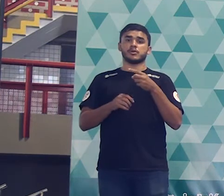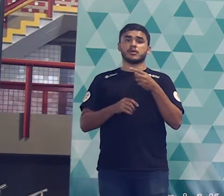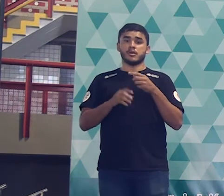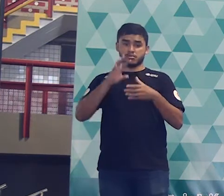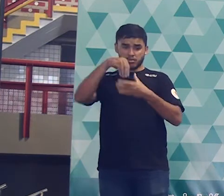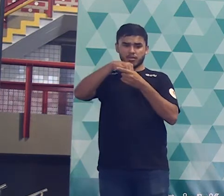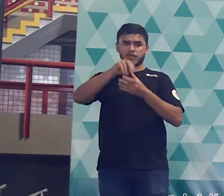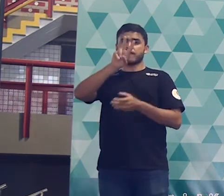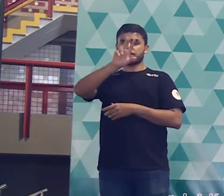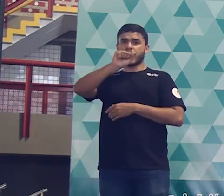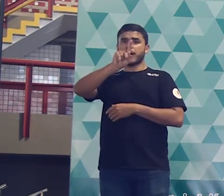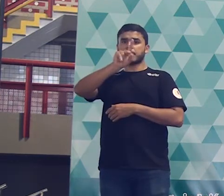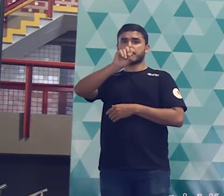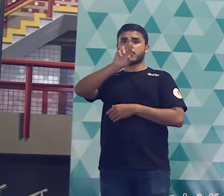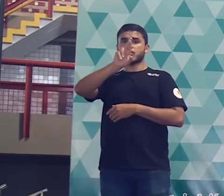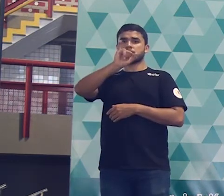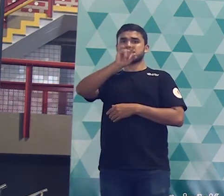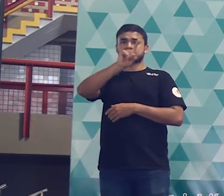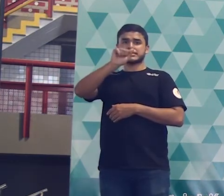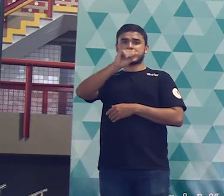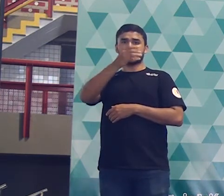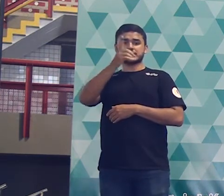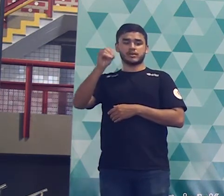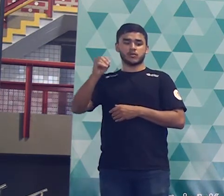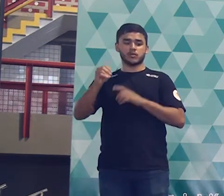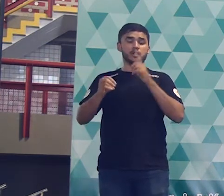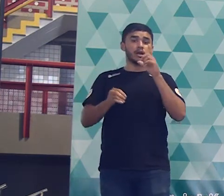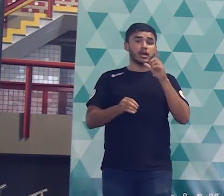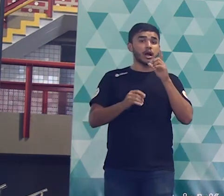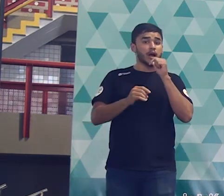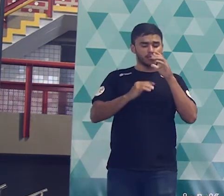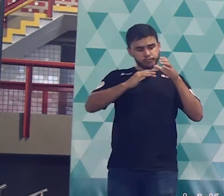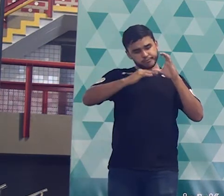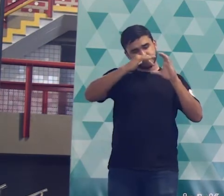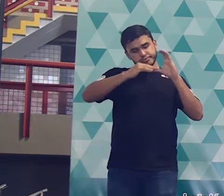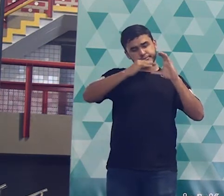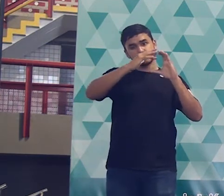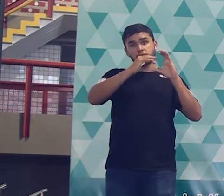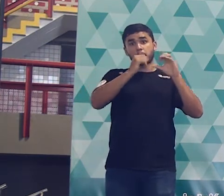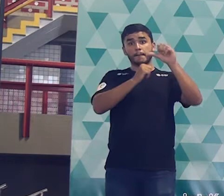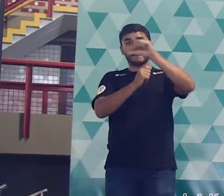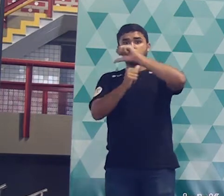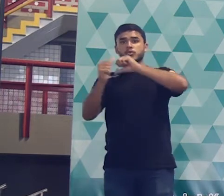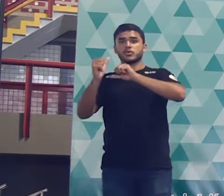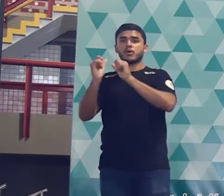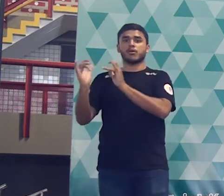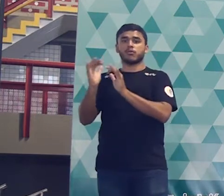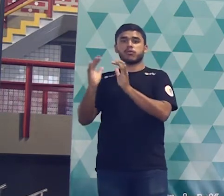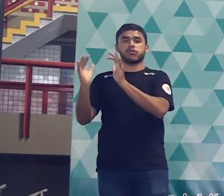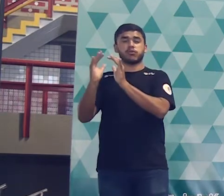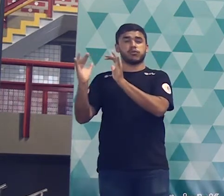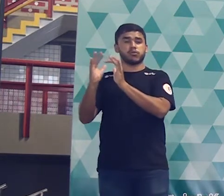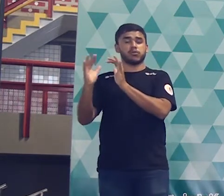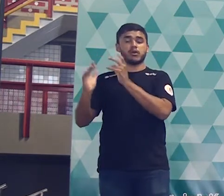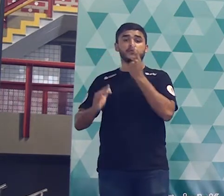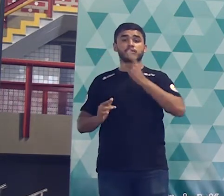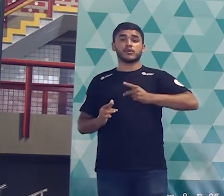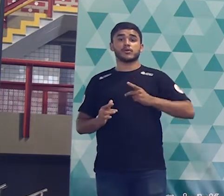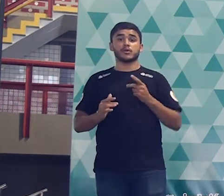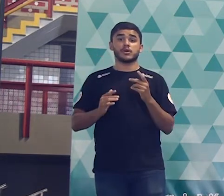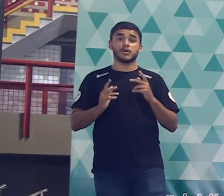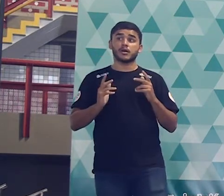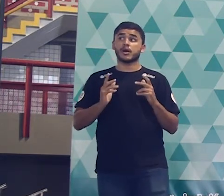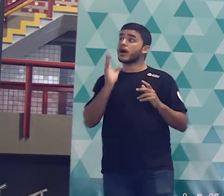vaporização? Ela vai sair do estado líquido para o estado gasoso? Mas foi mais rápido ou foi mais lento do que a minha camisa que eu